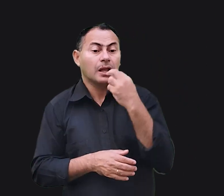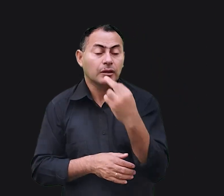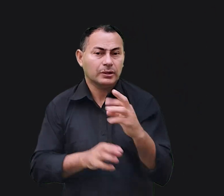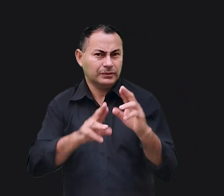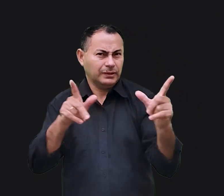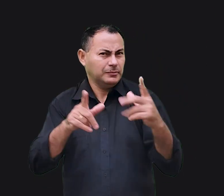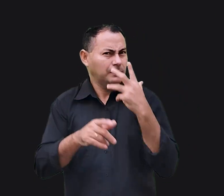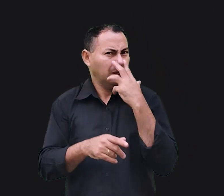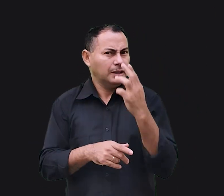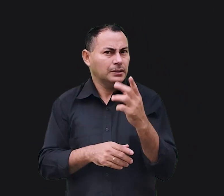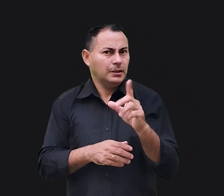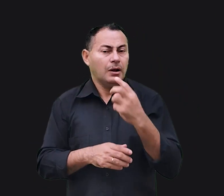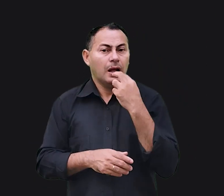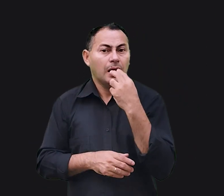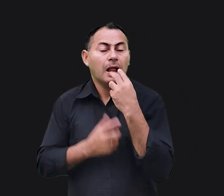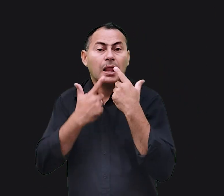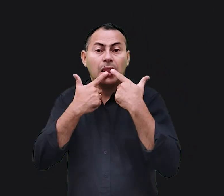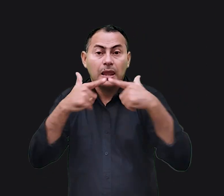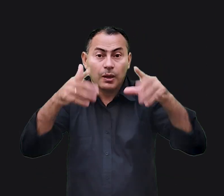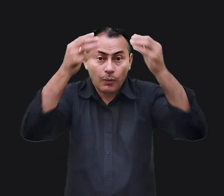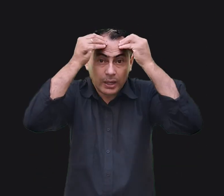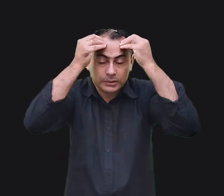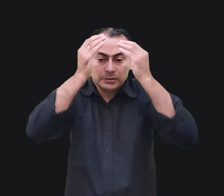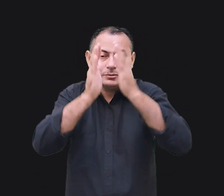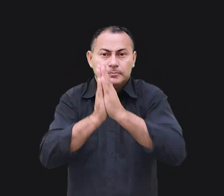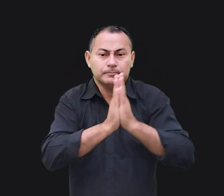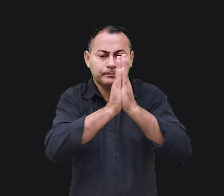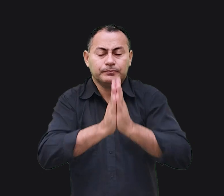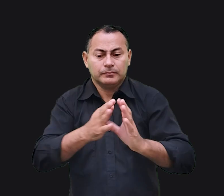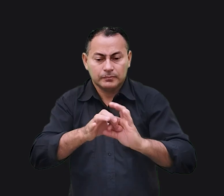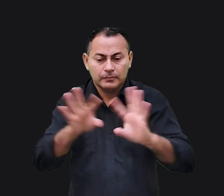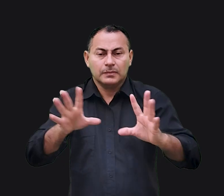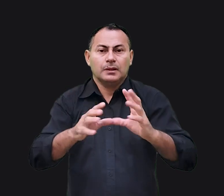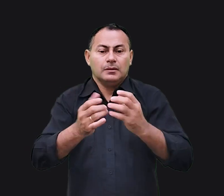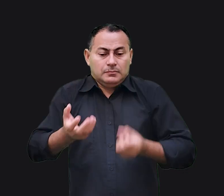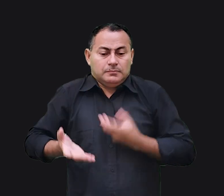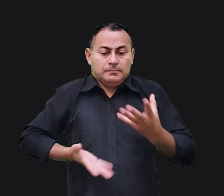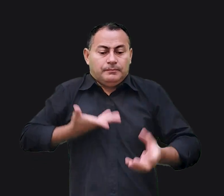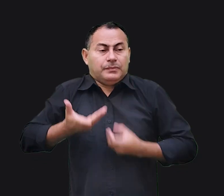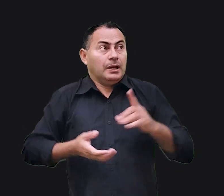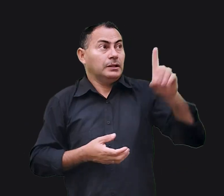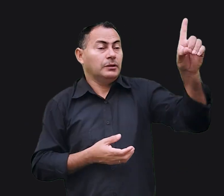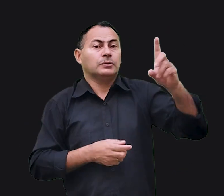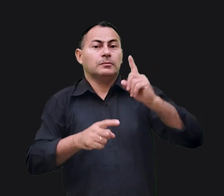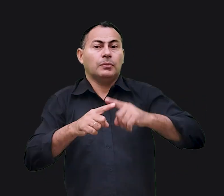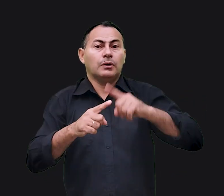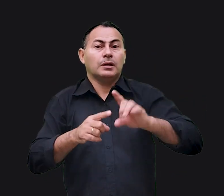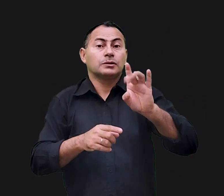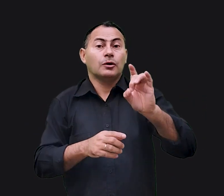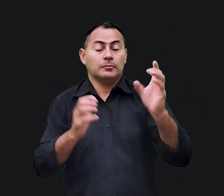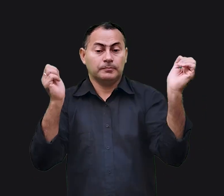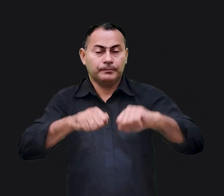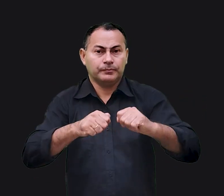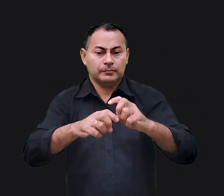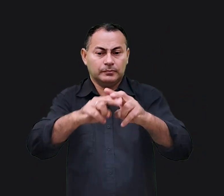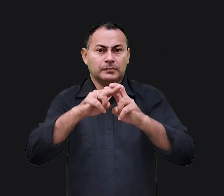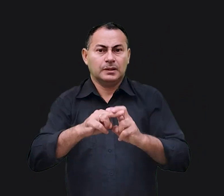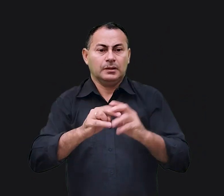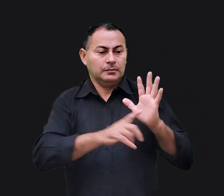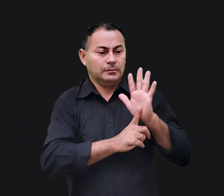naquele texto parece ser uma linguagem de oração, que permite que expressemos a Deus o que só é possível através da manifestação